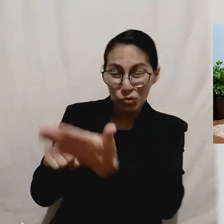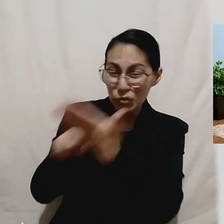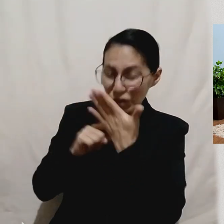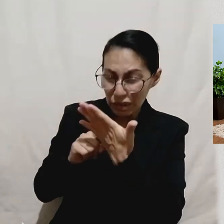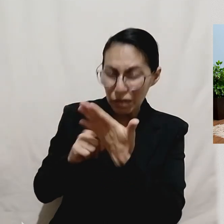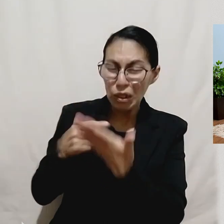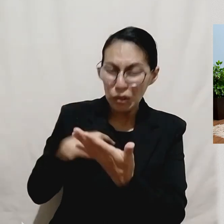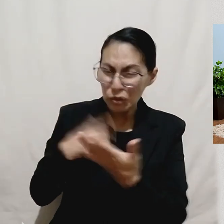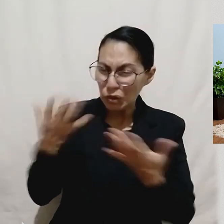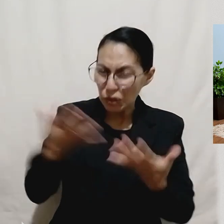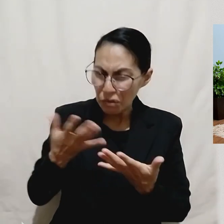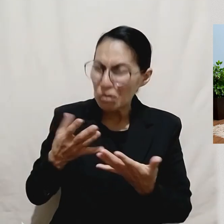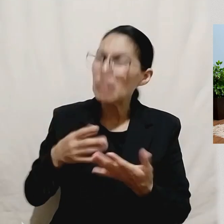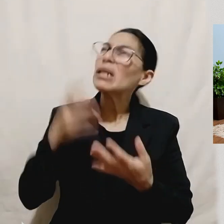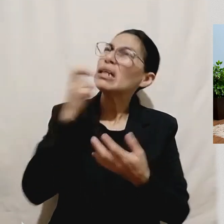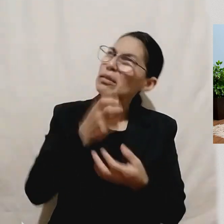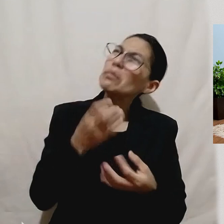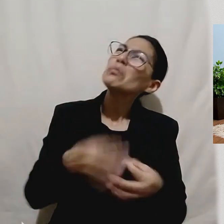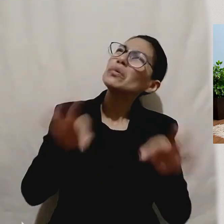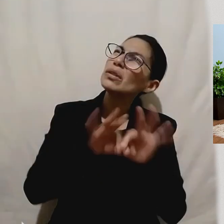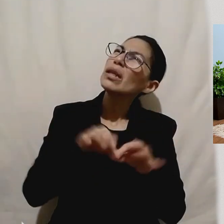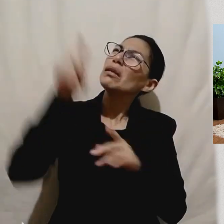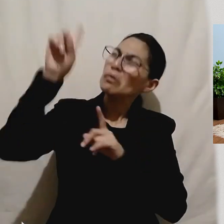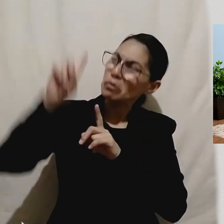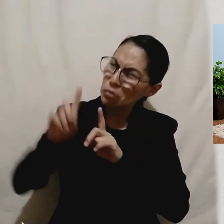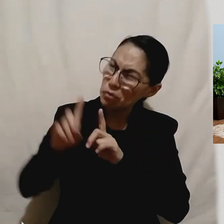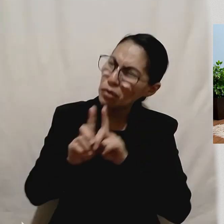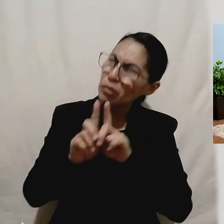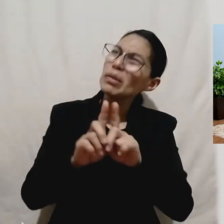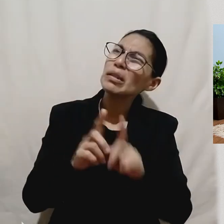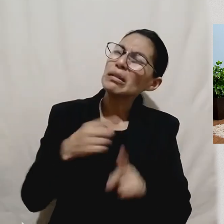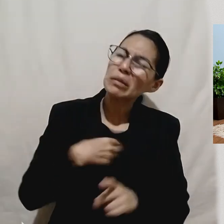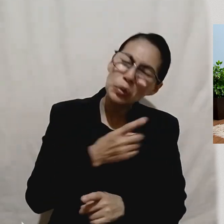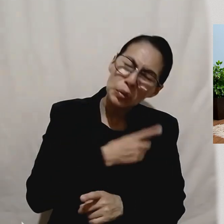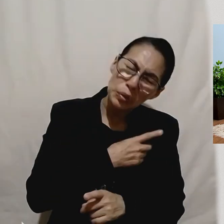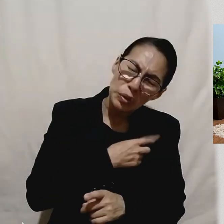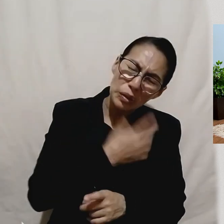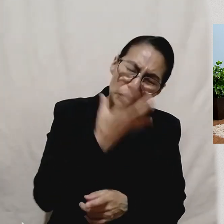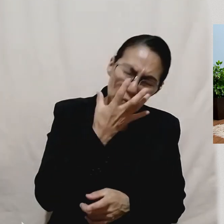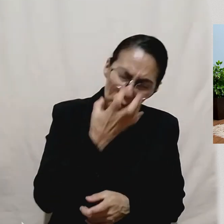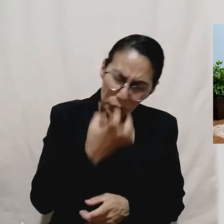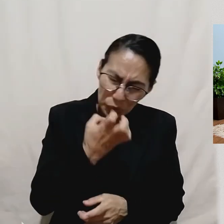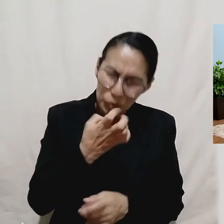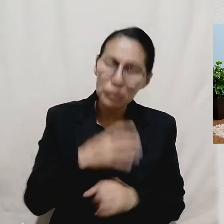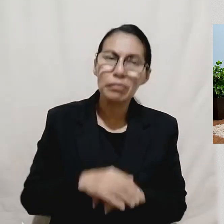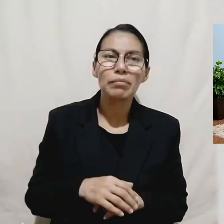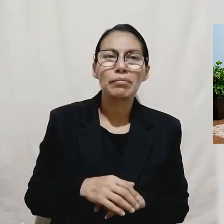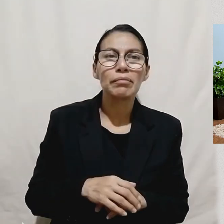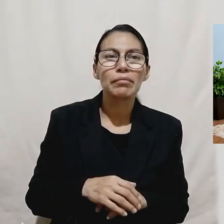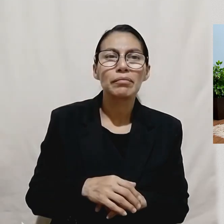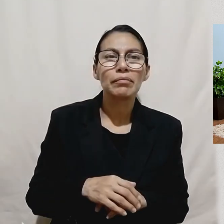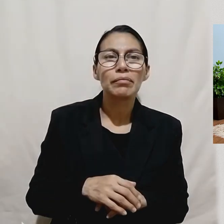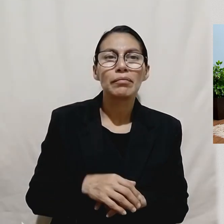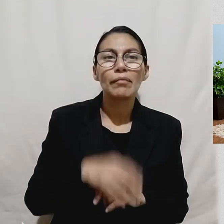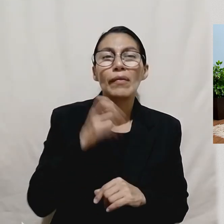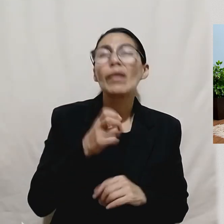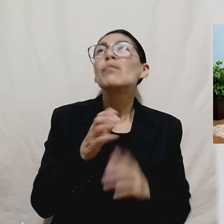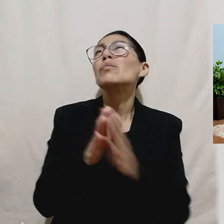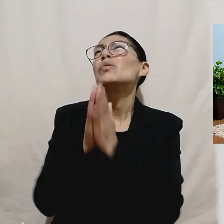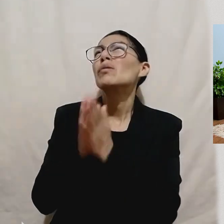que lo que estoy haciendo vale la pena que estás conmigo este me siento muy sola me siento muy triste Entonces